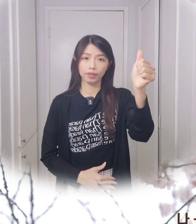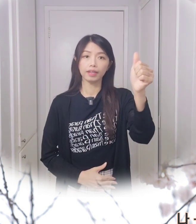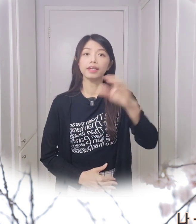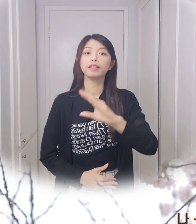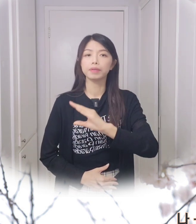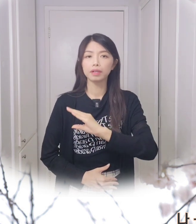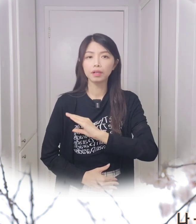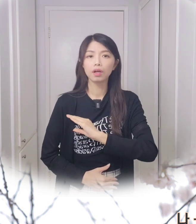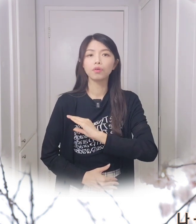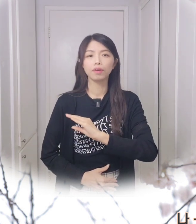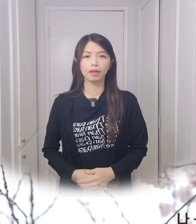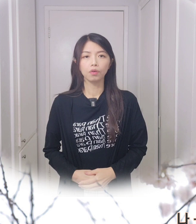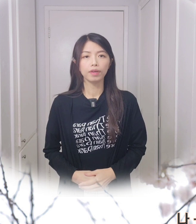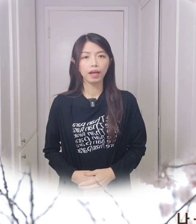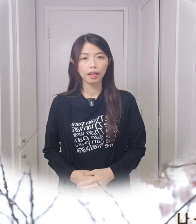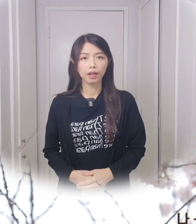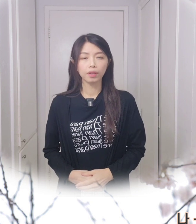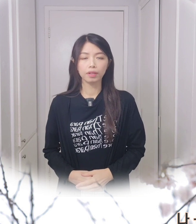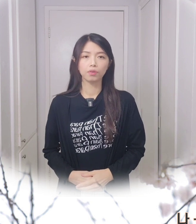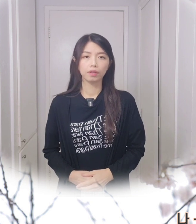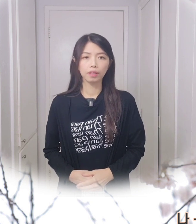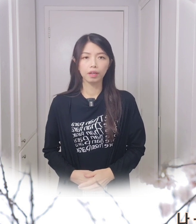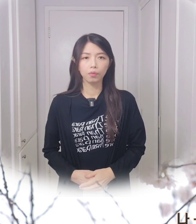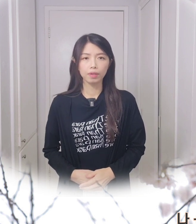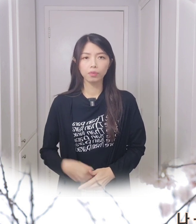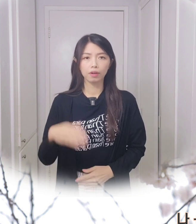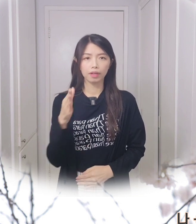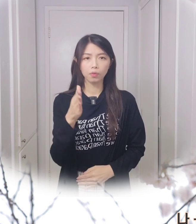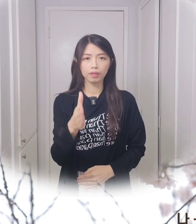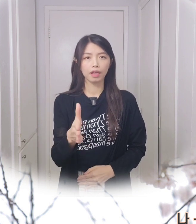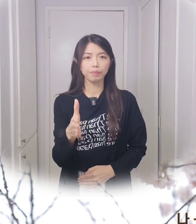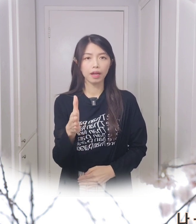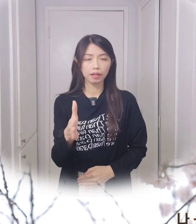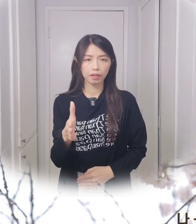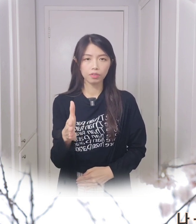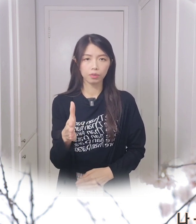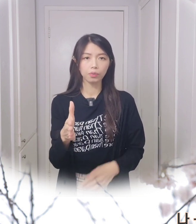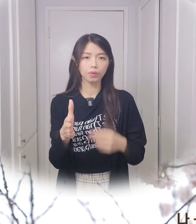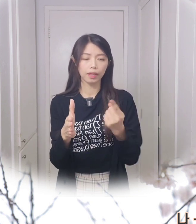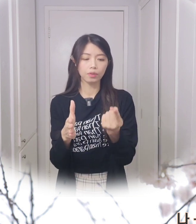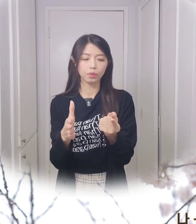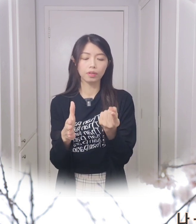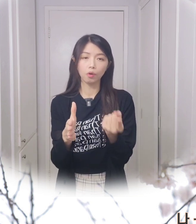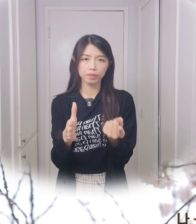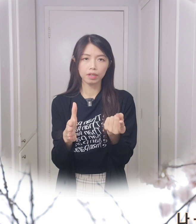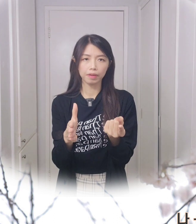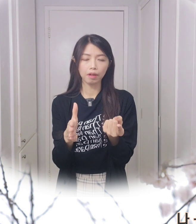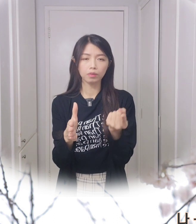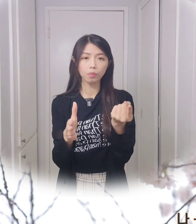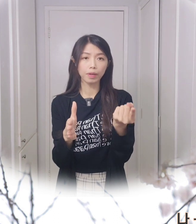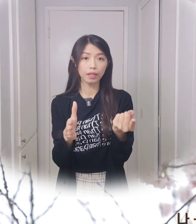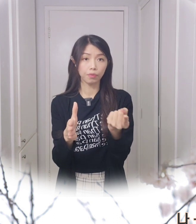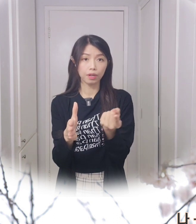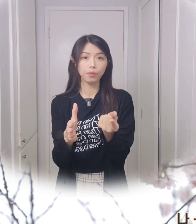이름을 위하여 위하다라고 한 뜻의 수어는 왼손은 이렇게 손끝이 앞을 향하게 해주시고 다른 손은 검지를